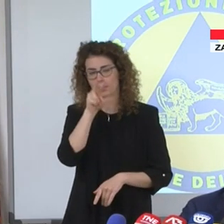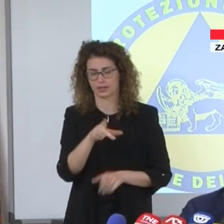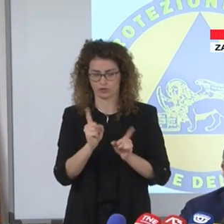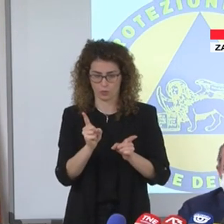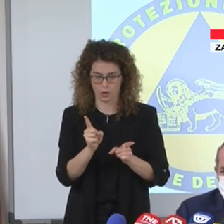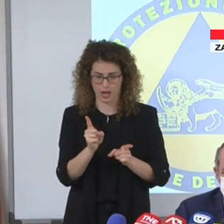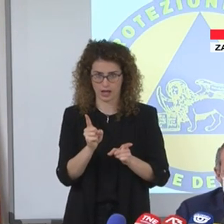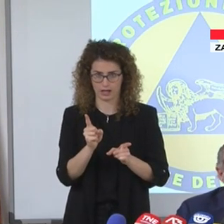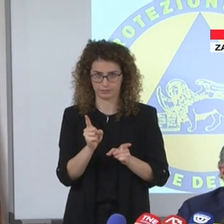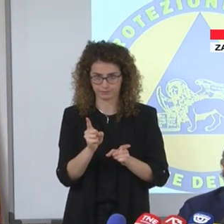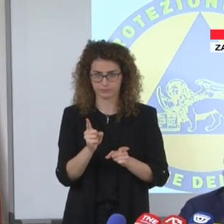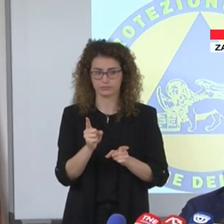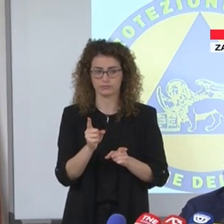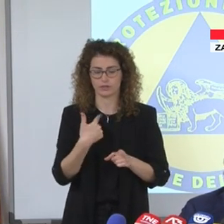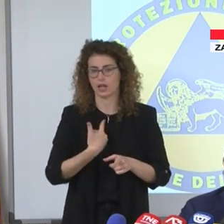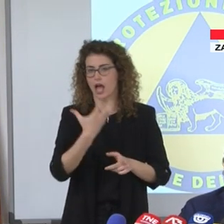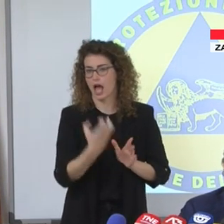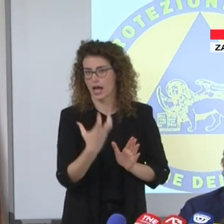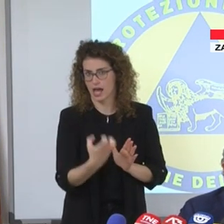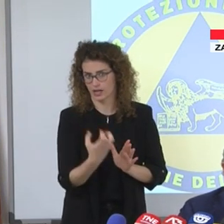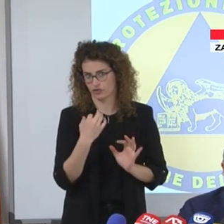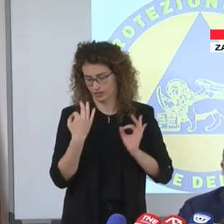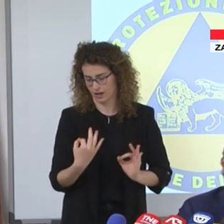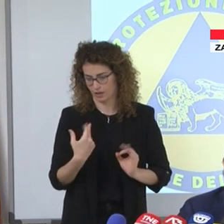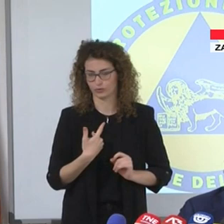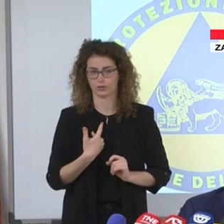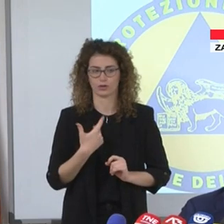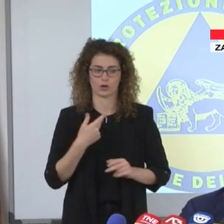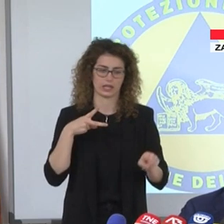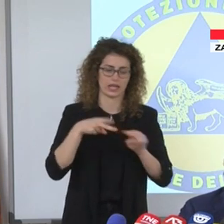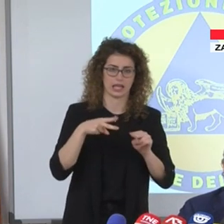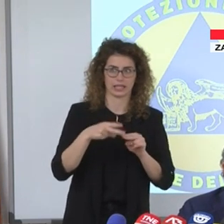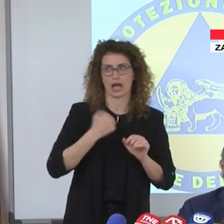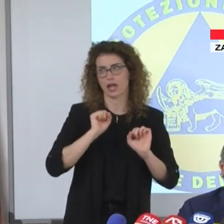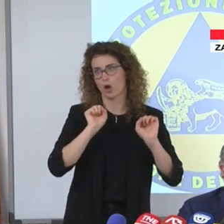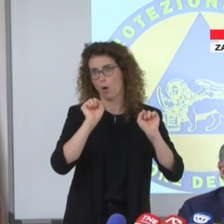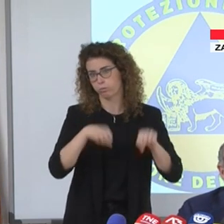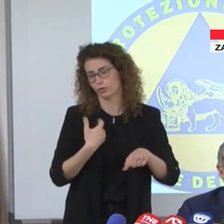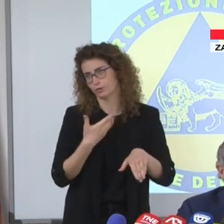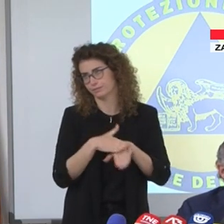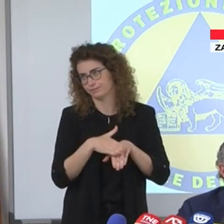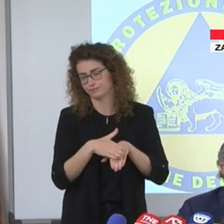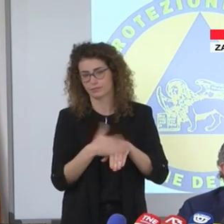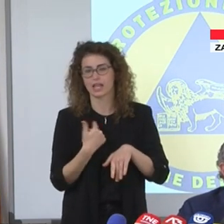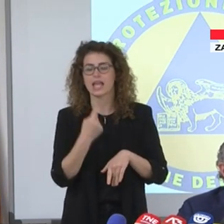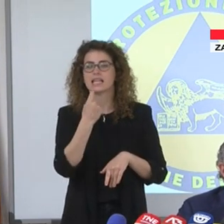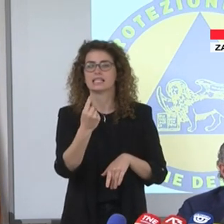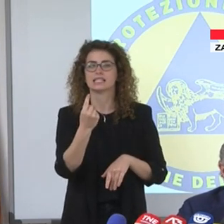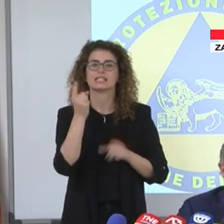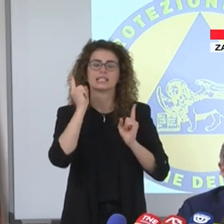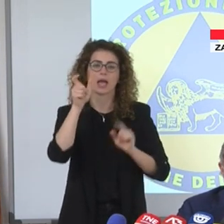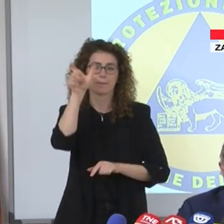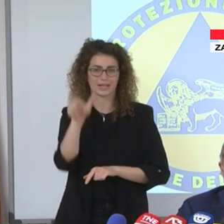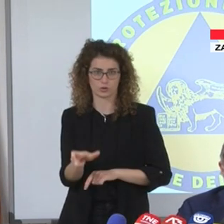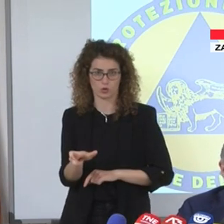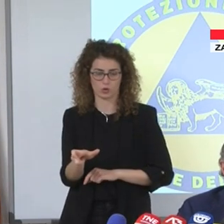fame, resta registrato quello che dico così nessuno potrà avvisarlo, o tagliarlo, sì, perché ormai sono abituati. Se uno,